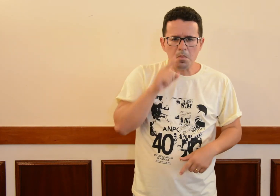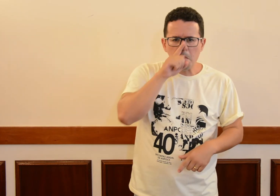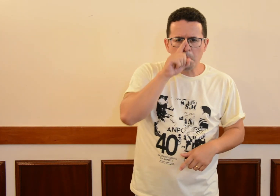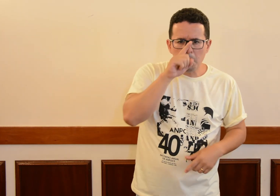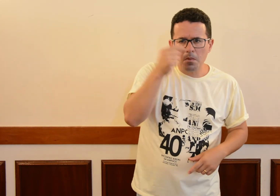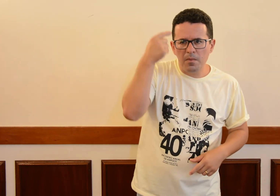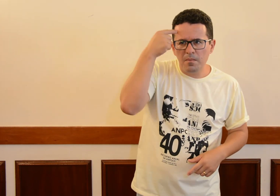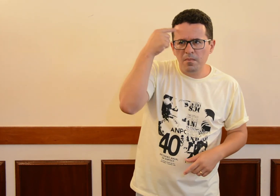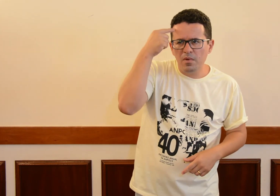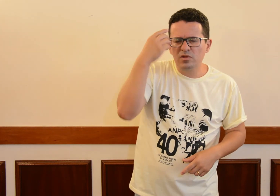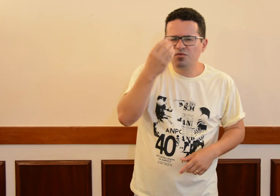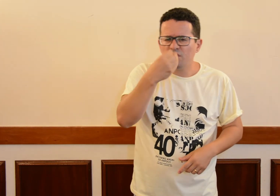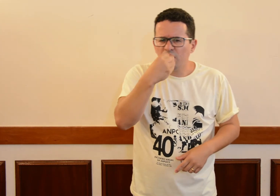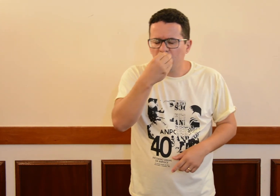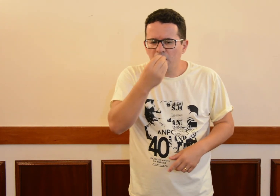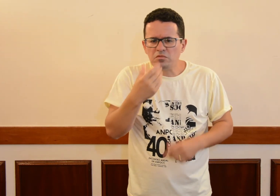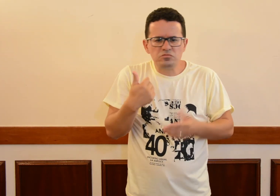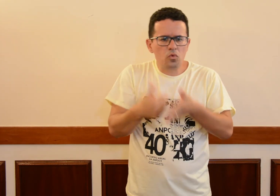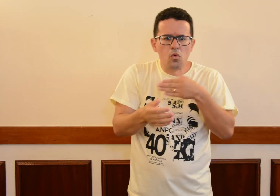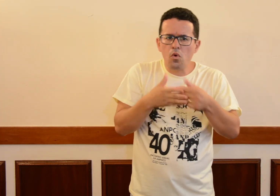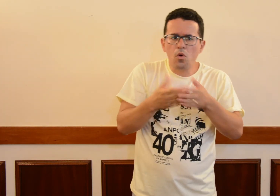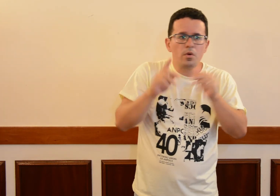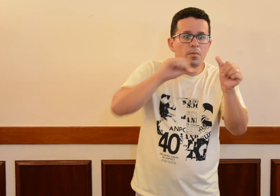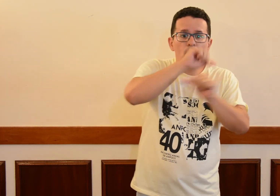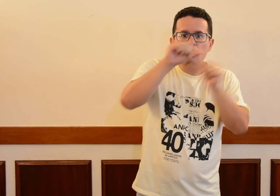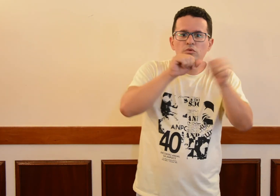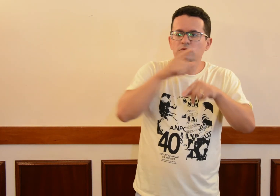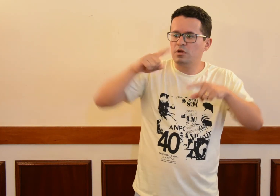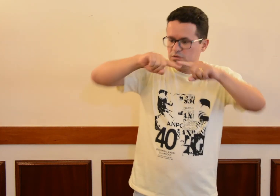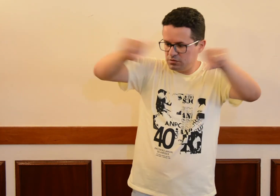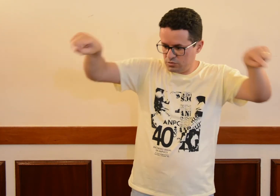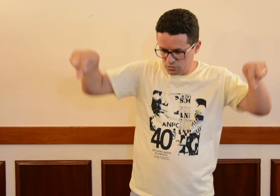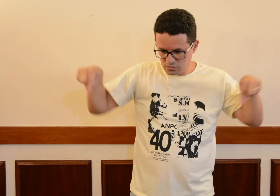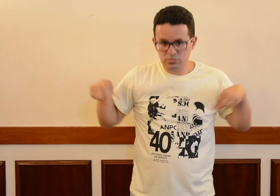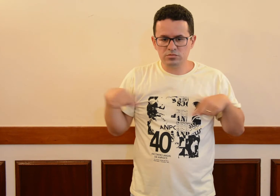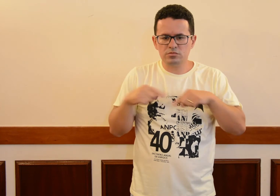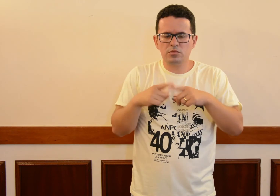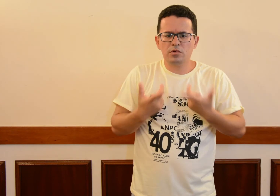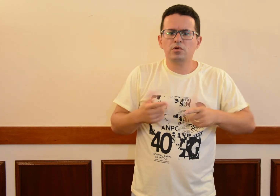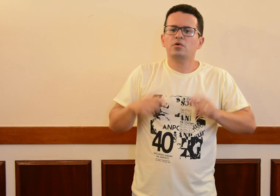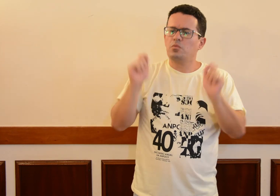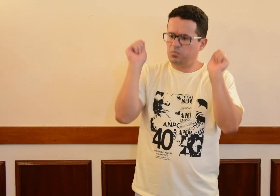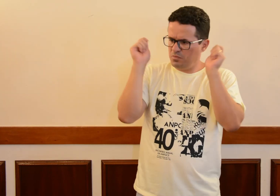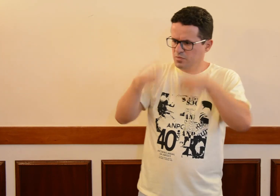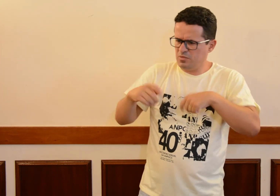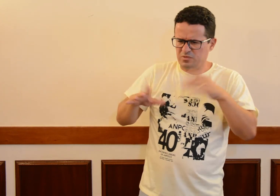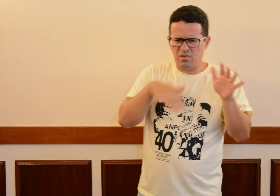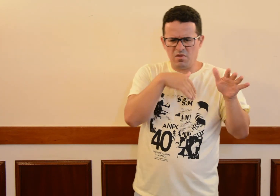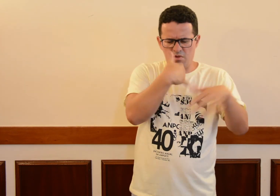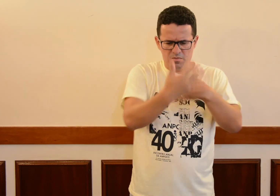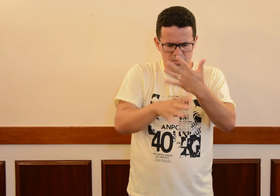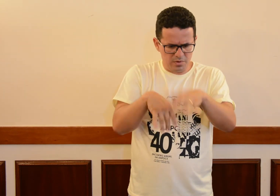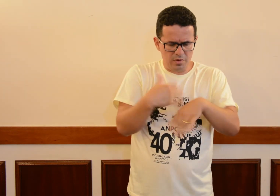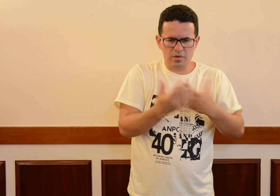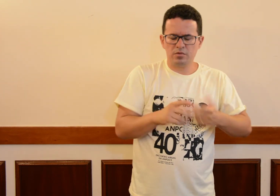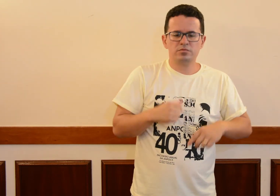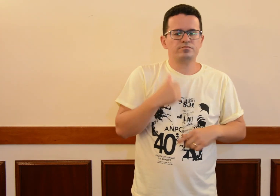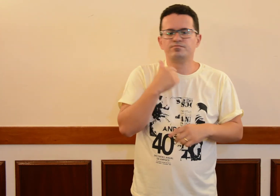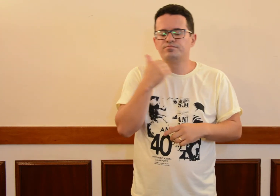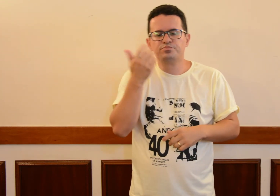qualquer alteração no ambiente pode reagir imprevisivelmente, gerando uma desordem indesejada, noção